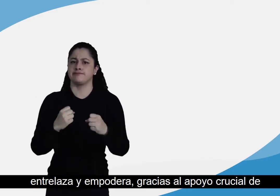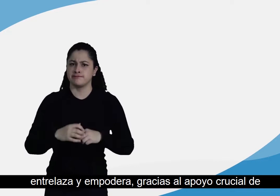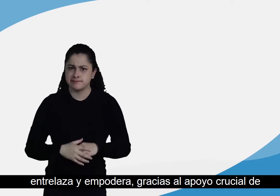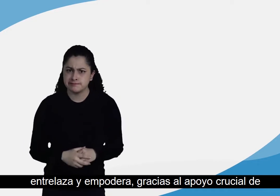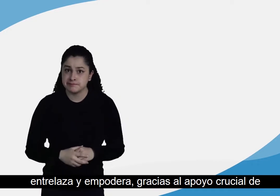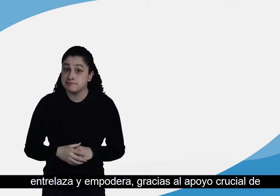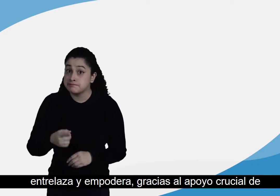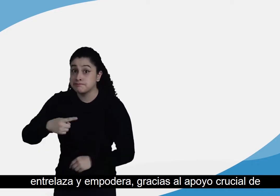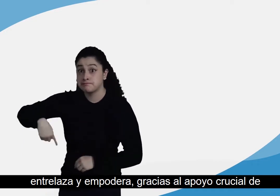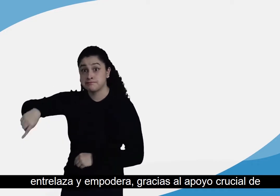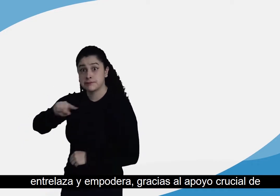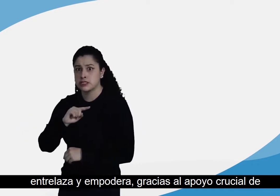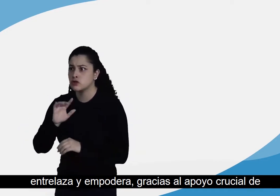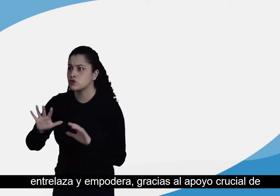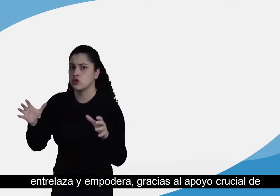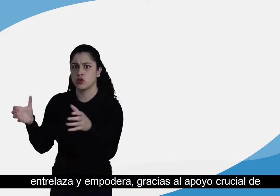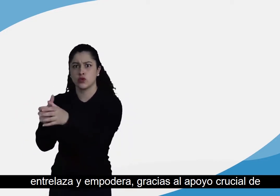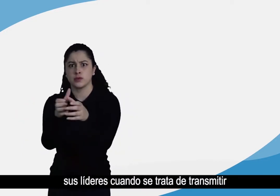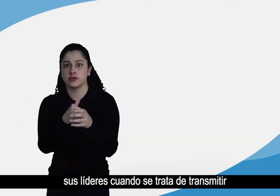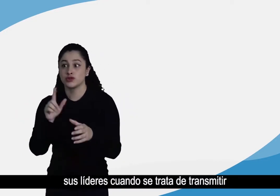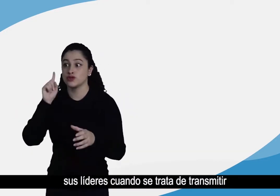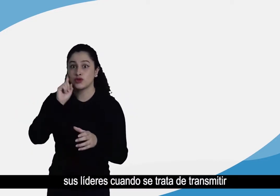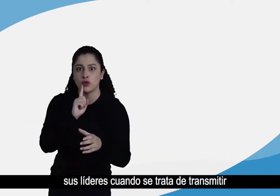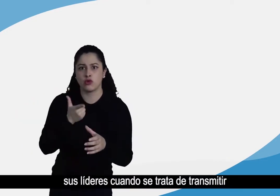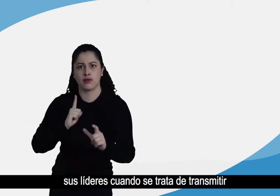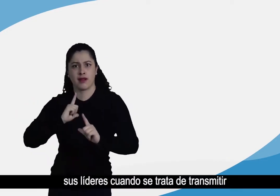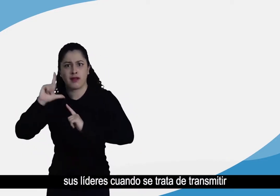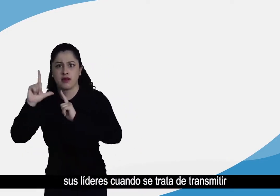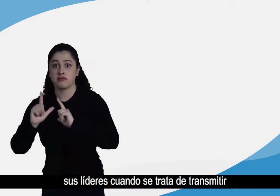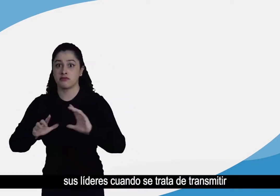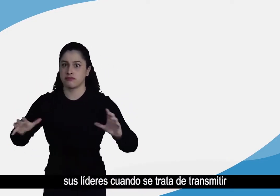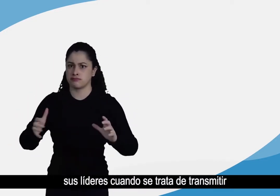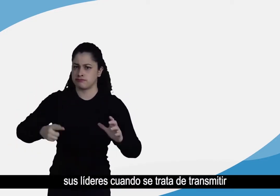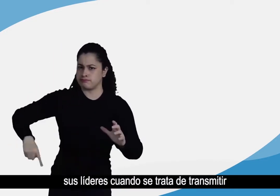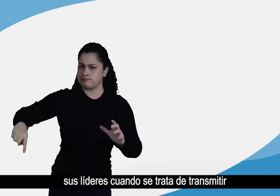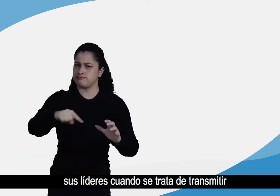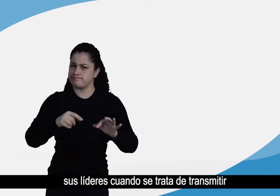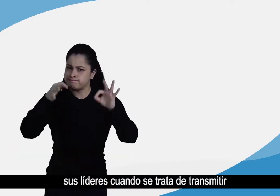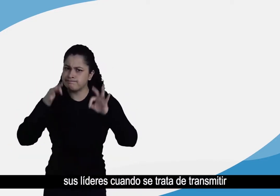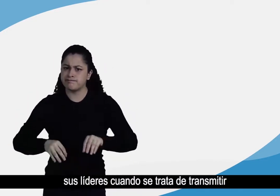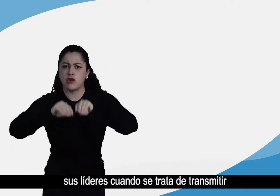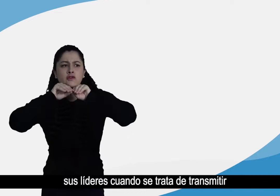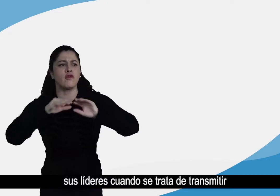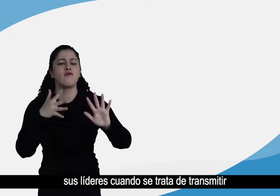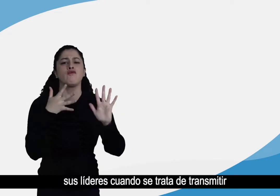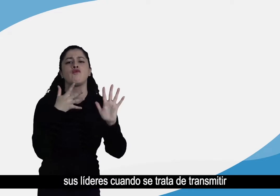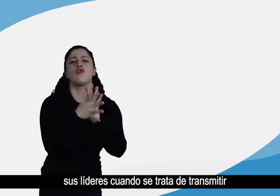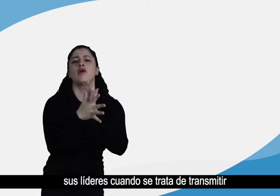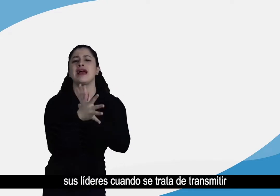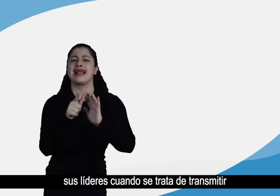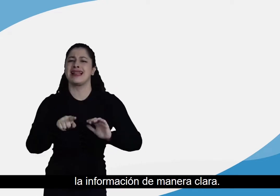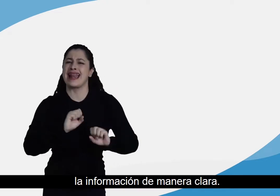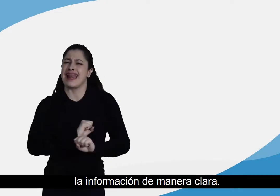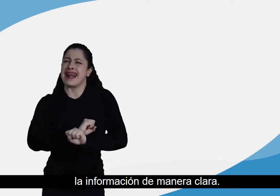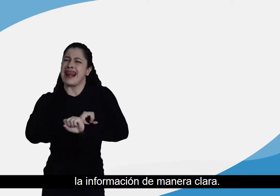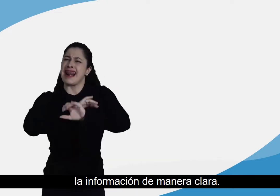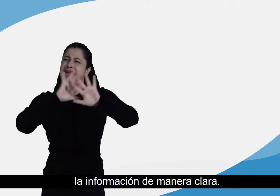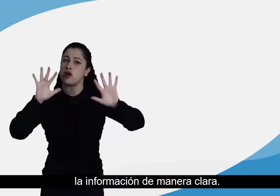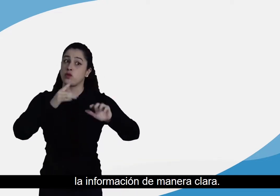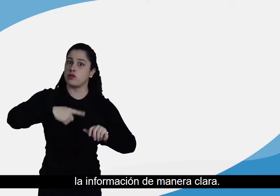entrelaza y empodera gracias al apoyo crucial de sus líderes cuando se trata de transmitir la información de manera